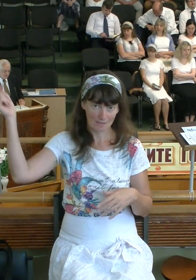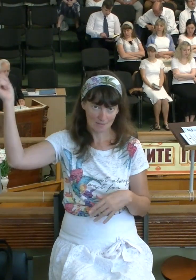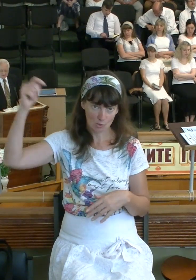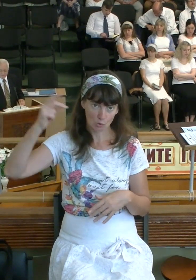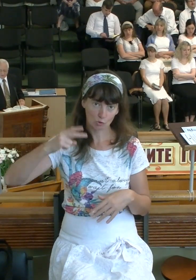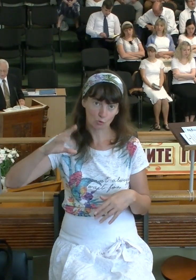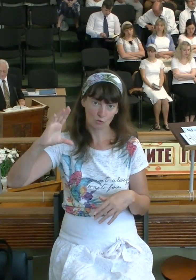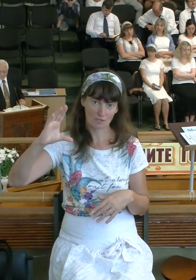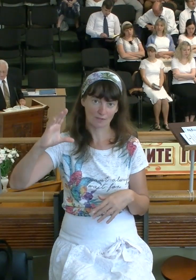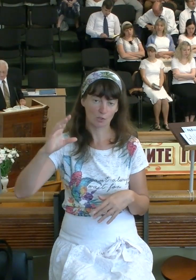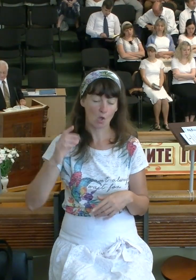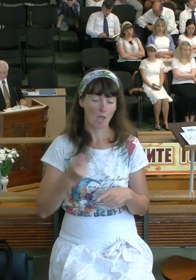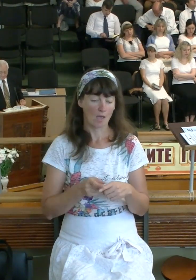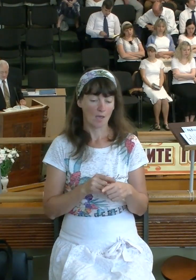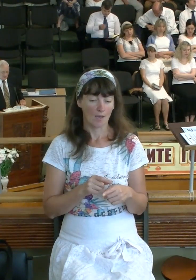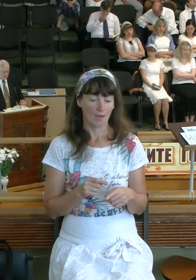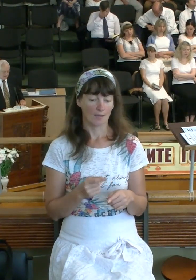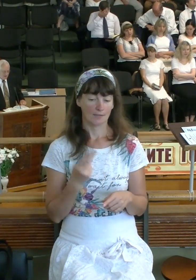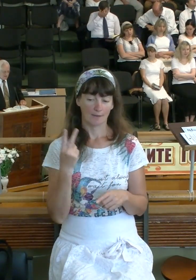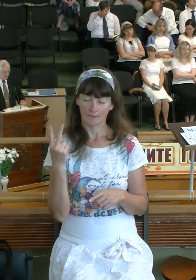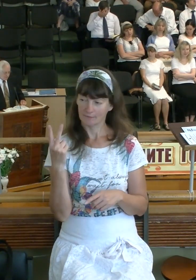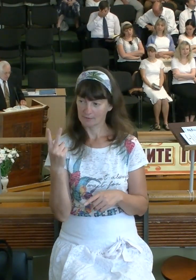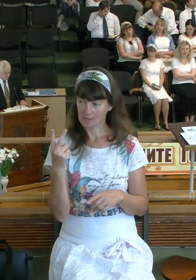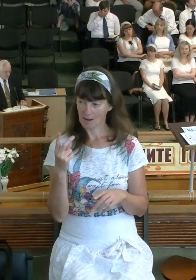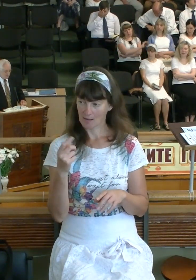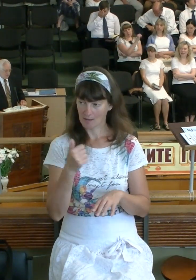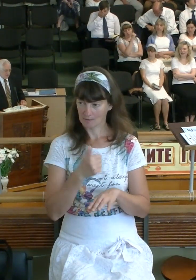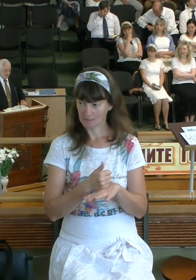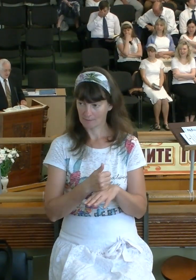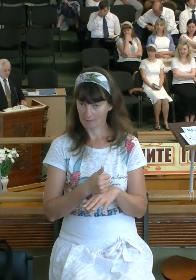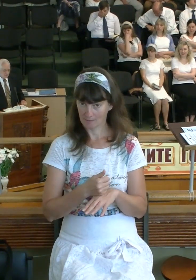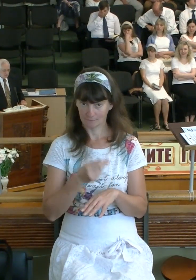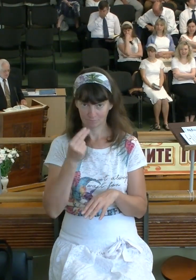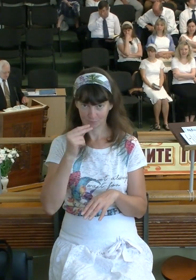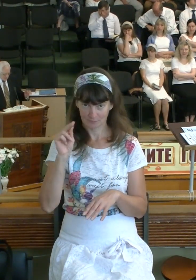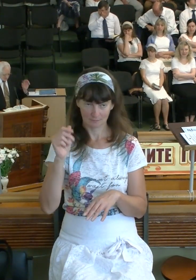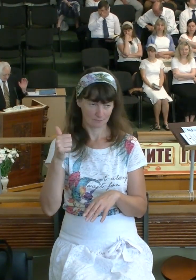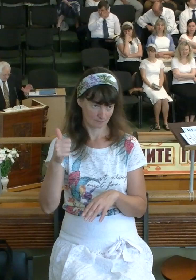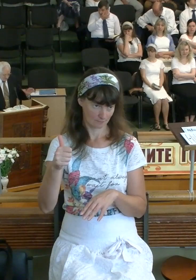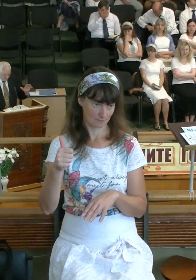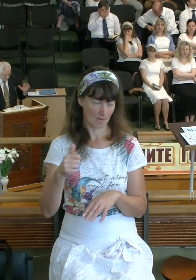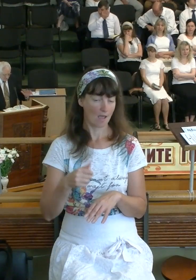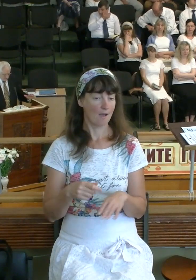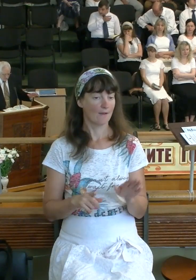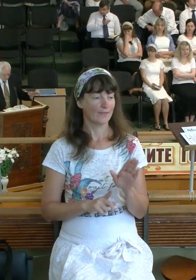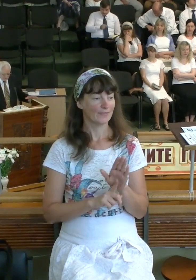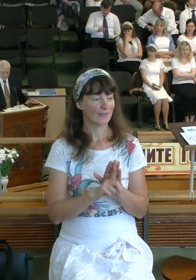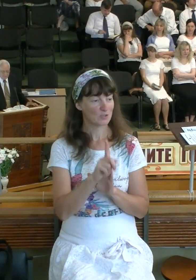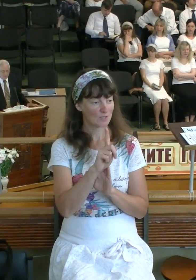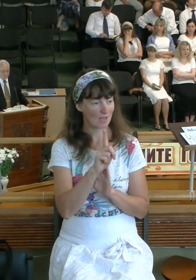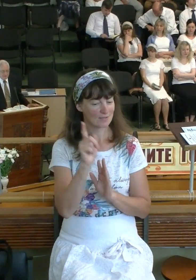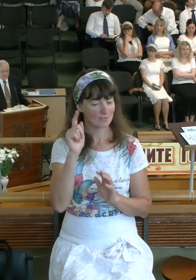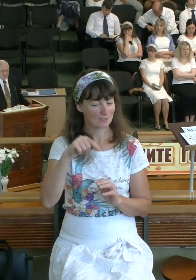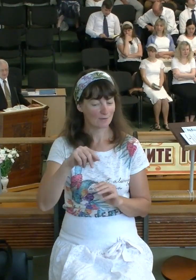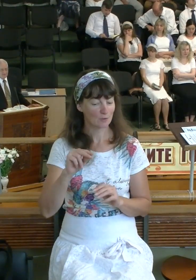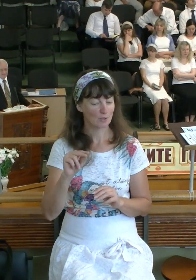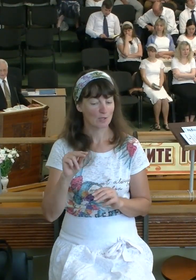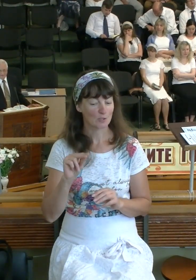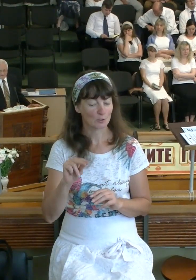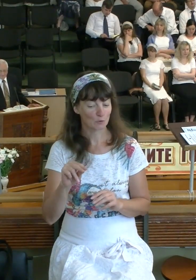И она очень прекрасная, эта вторая глава Деяния Апостолов, потому что начинается с того, что ученики